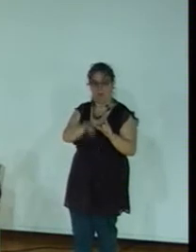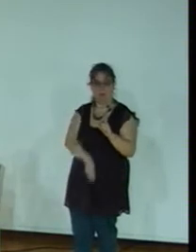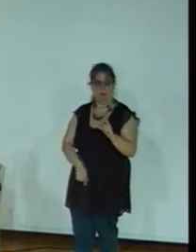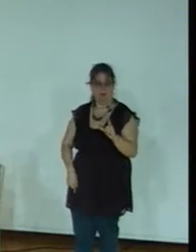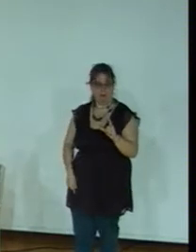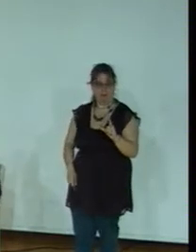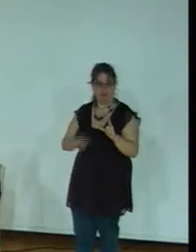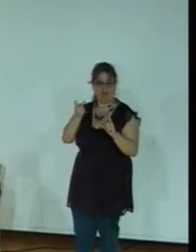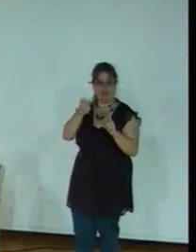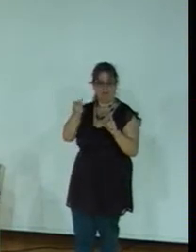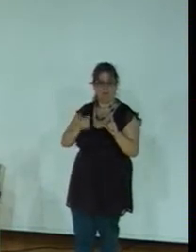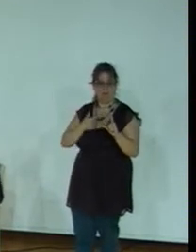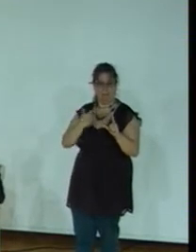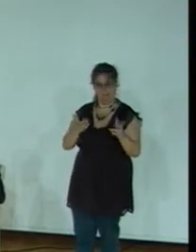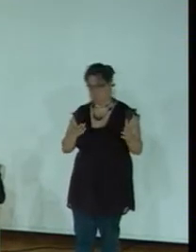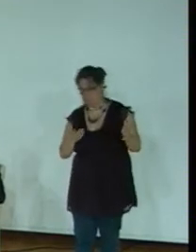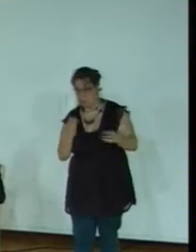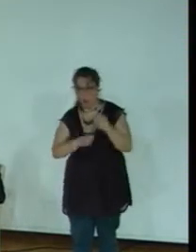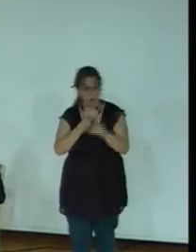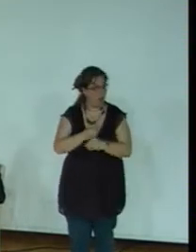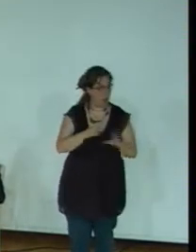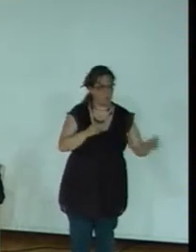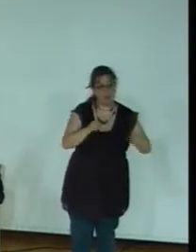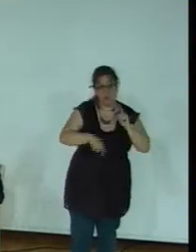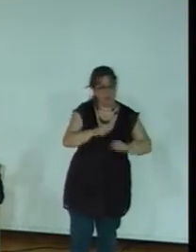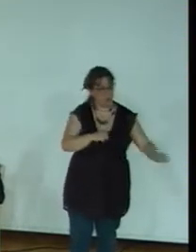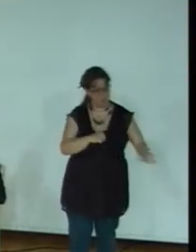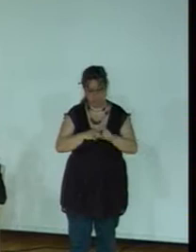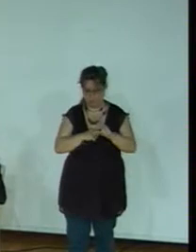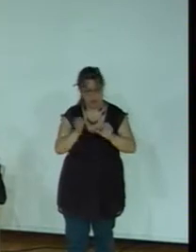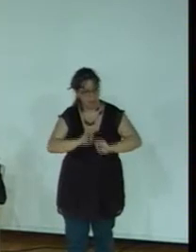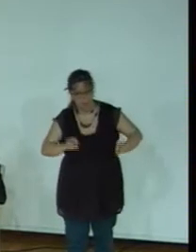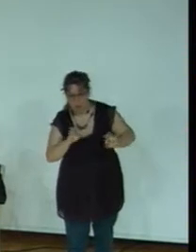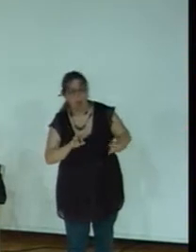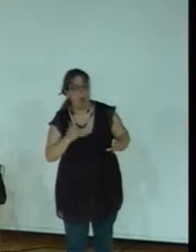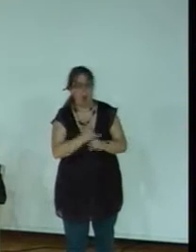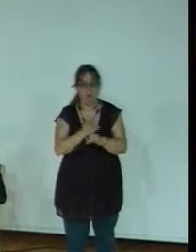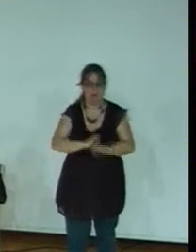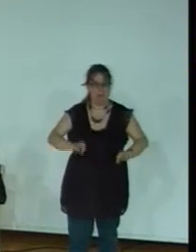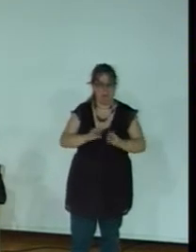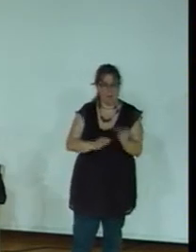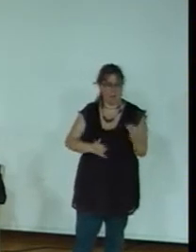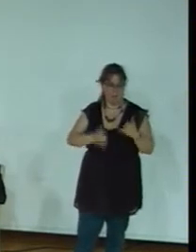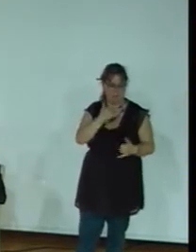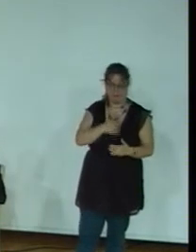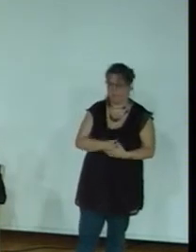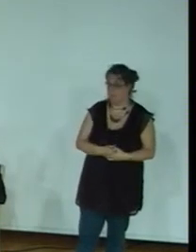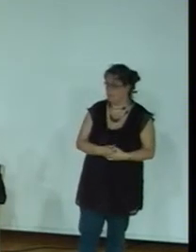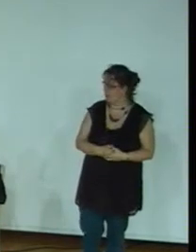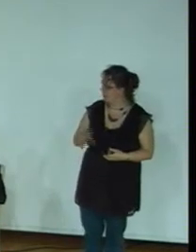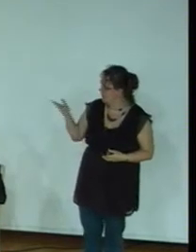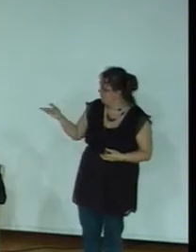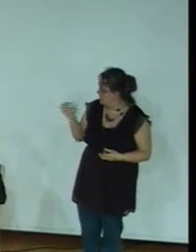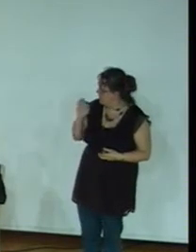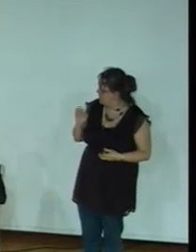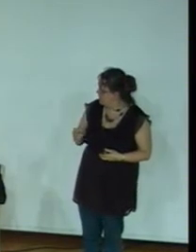un site et le site bloque, le site n'existe pas. Est-ce qu'on ne risque pas, à terme, d'entrer dans les mêmes situations? Par